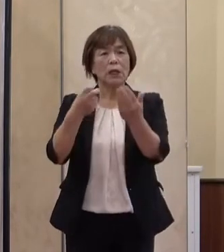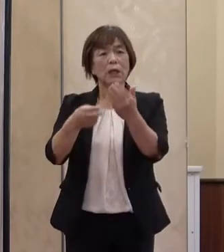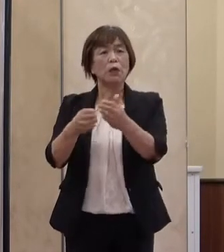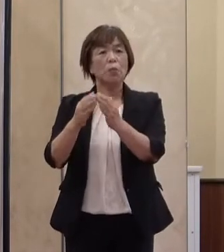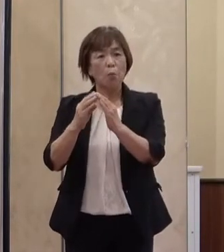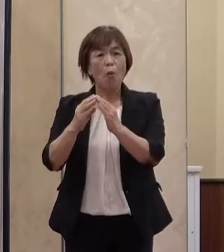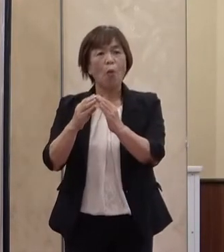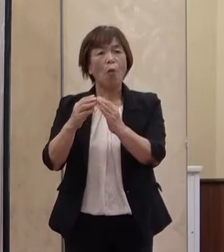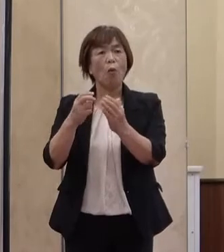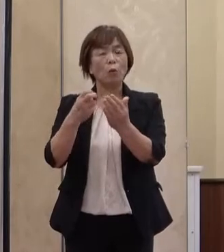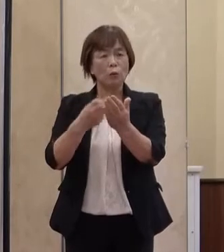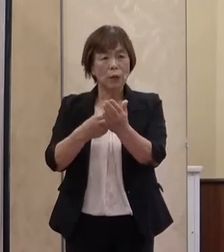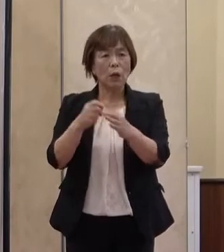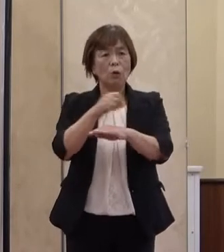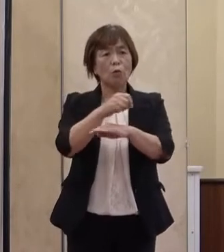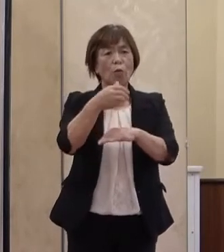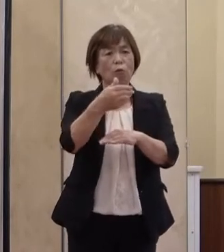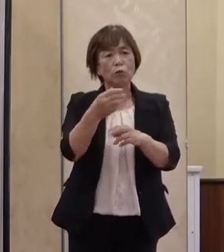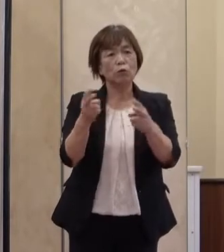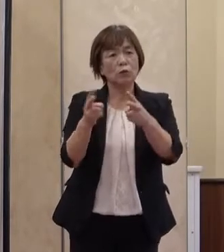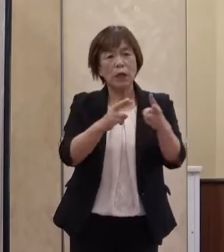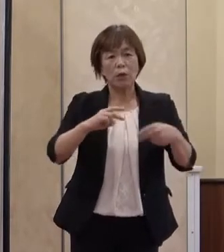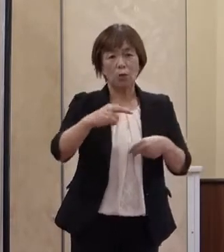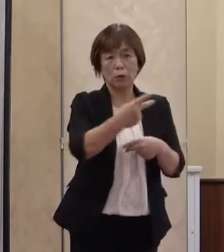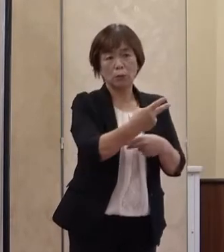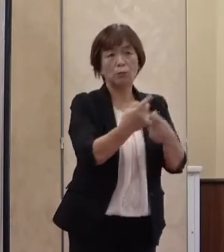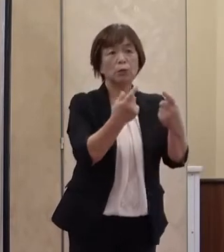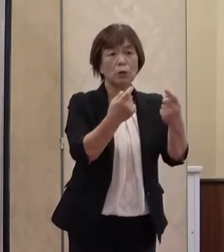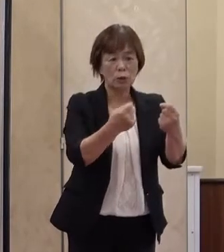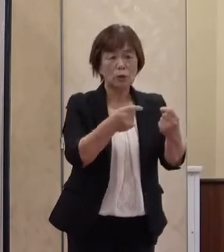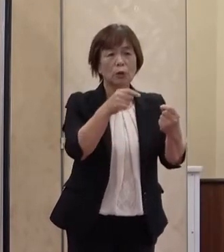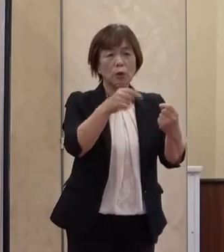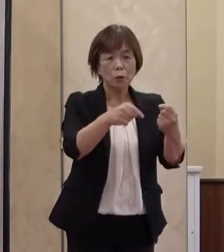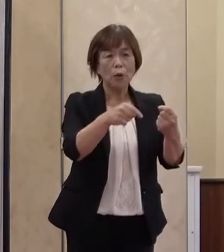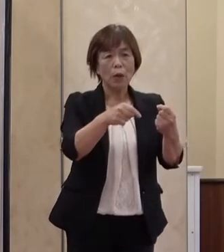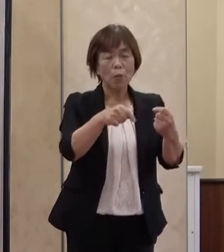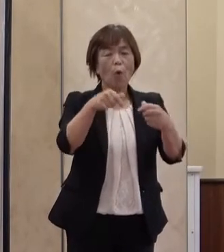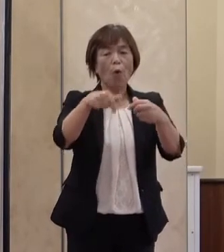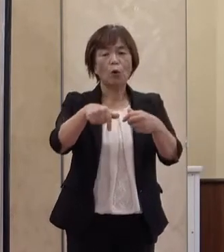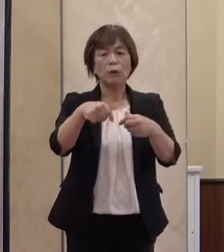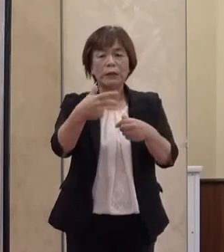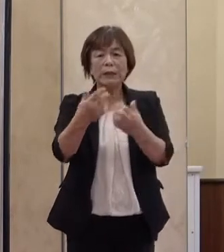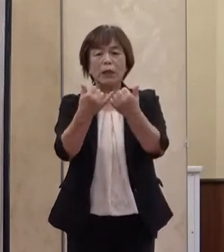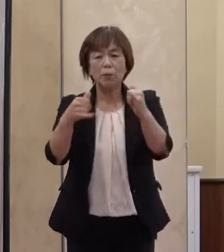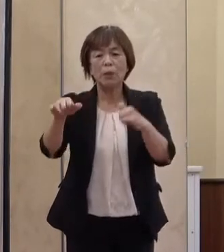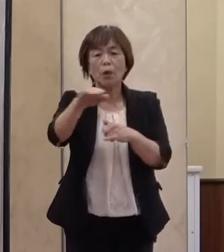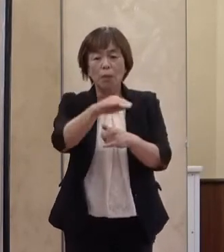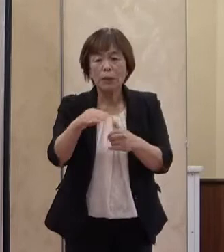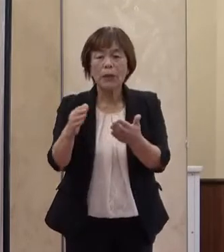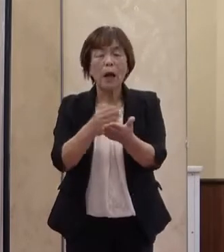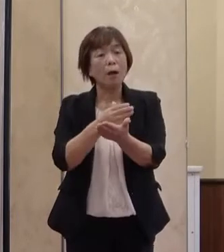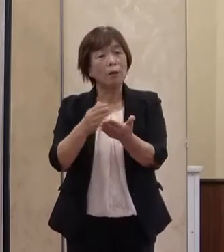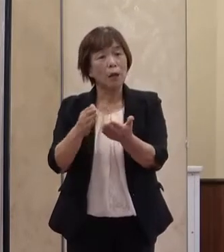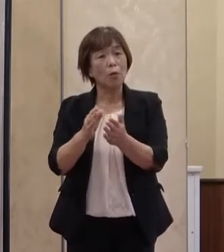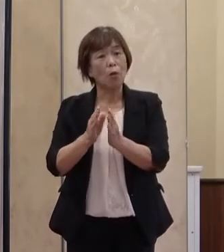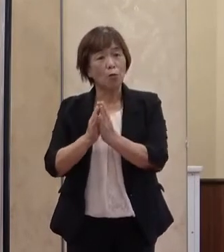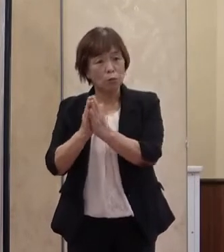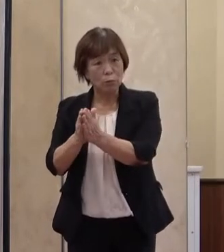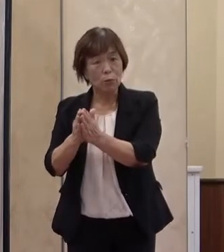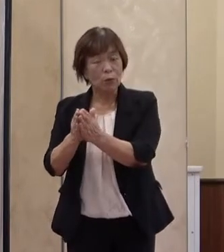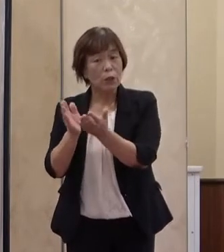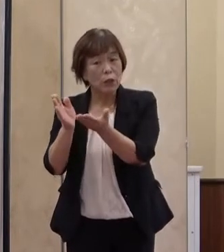特制度に移行するわけですから、まず特制度に移行することを市民の皆さんは判断をされた。そ